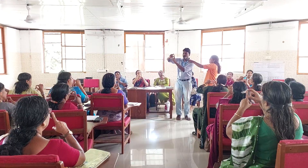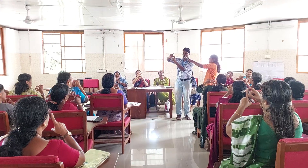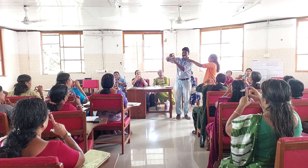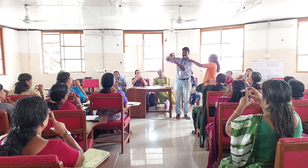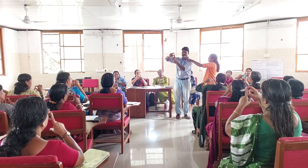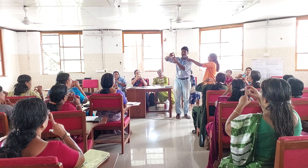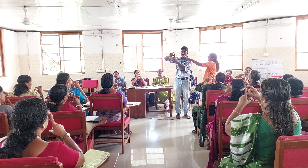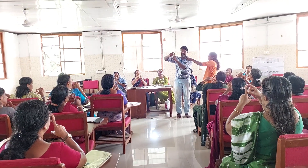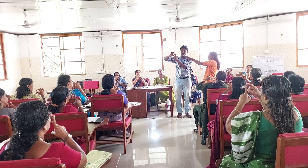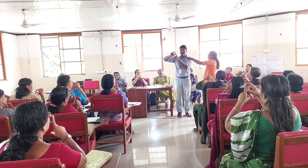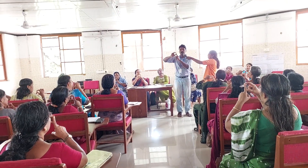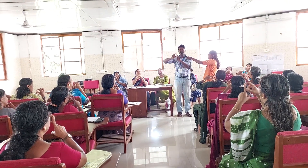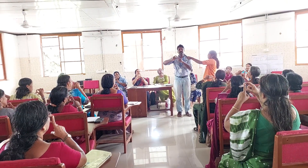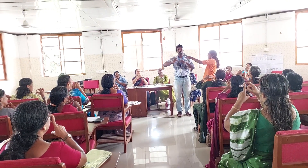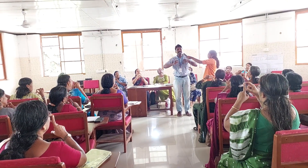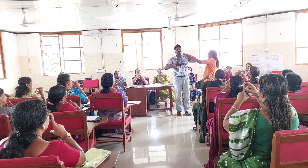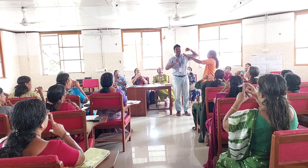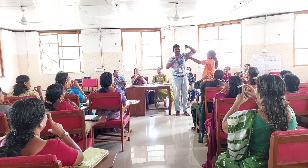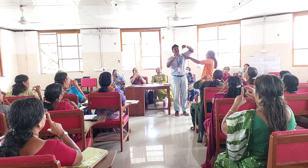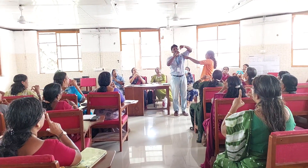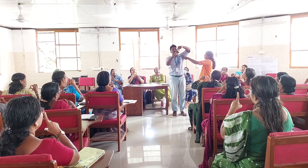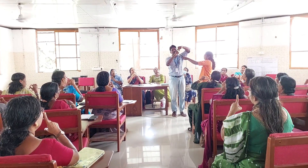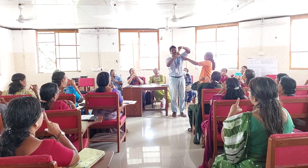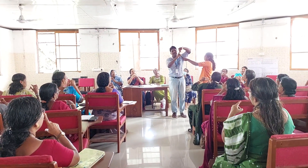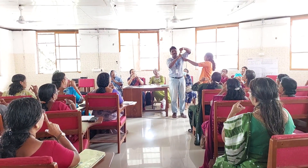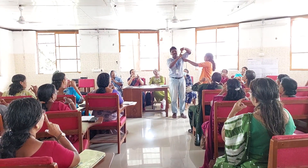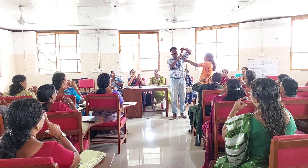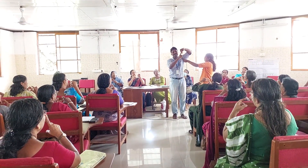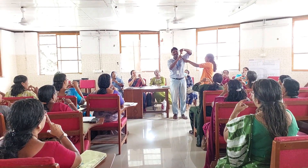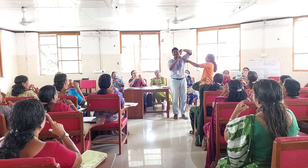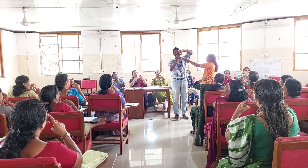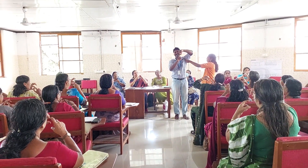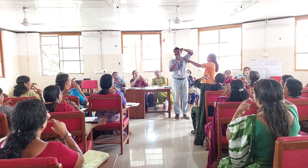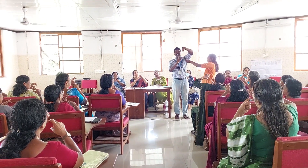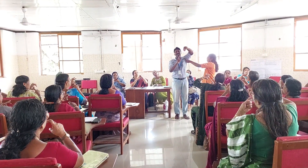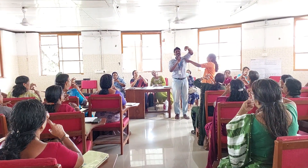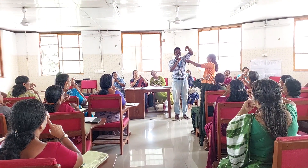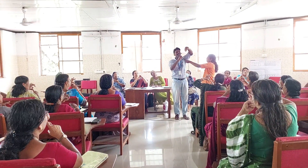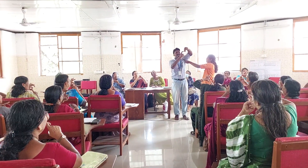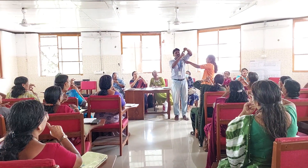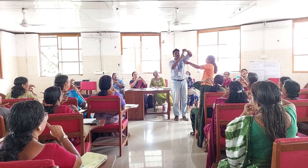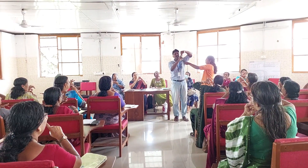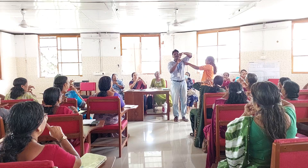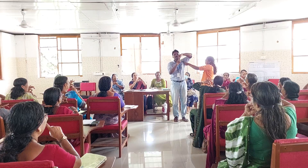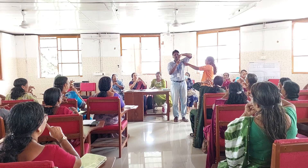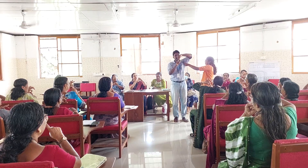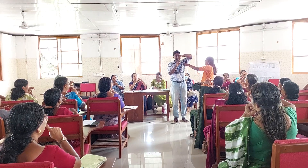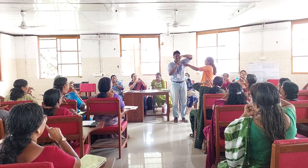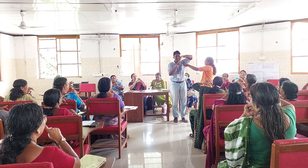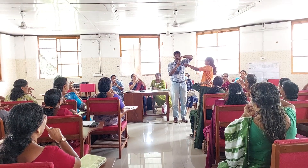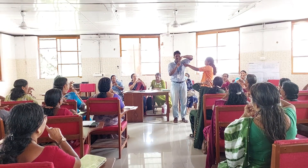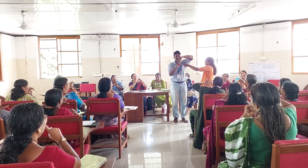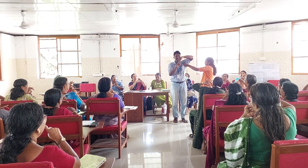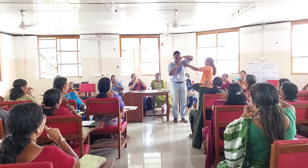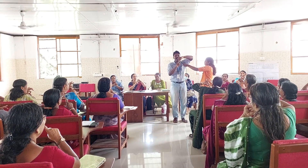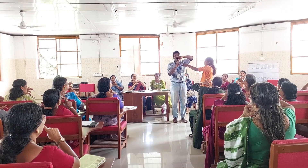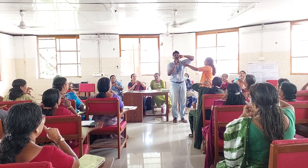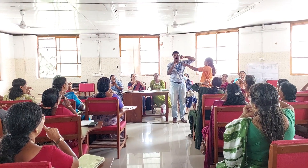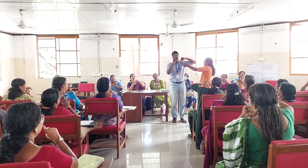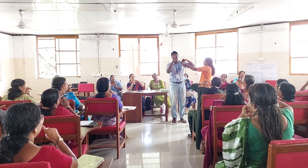പി. ക്യൂ വരുന്നത് ഒരു കുടുക്കിട്ട് കൊടുക്കുക, ഒരു വട്ടം ഇട്ടിട്ട് അതിലൊരു കുടുക്കിട്ട് കൊടുത്താൽ ക്യൂ ആയി. 6 വിരൽ